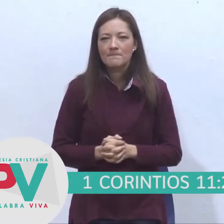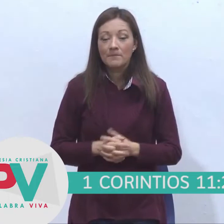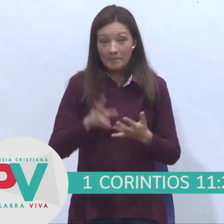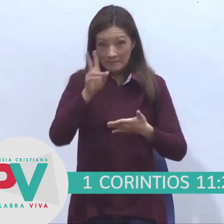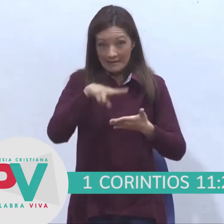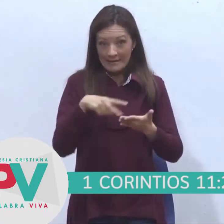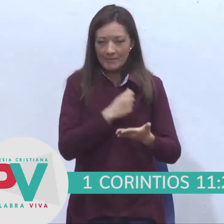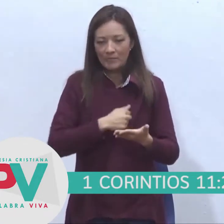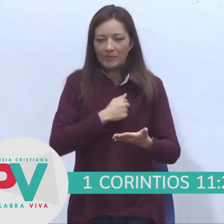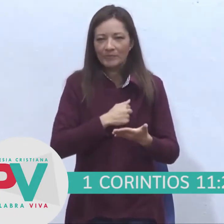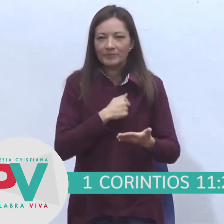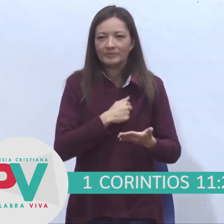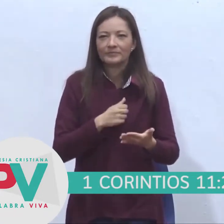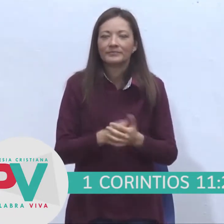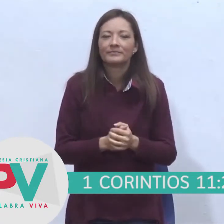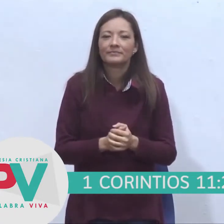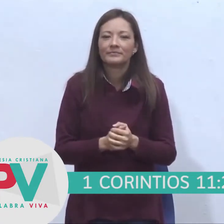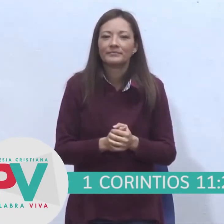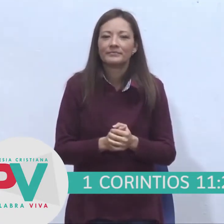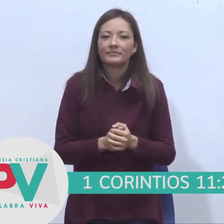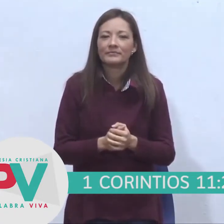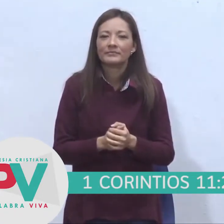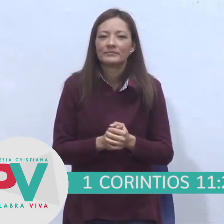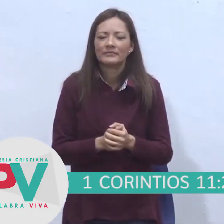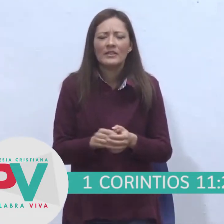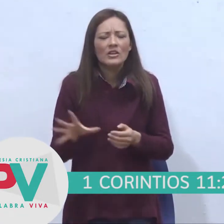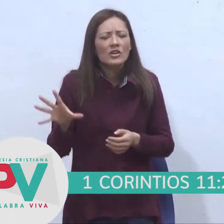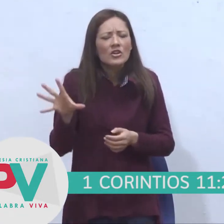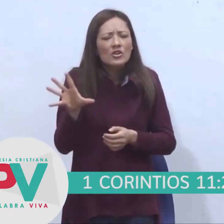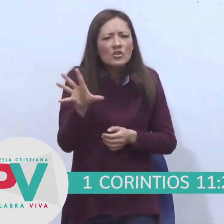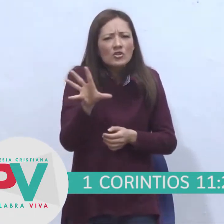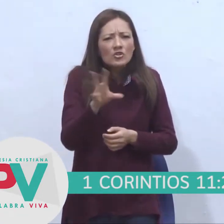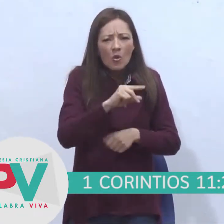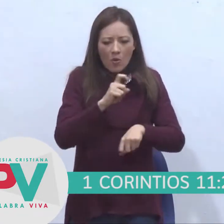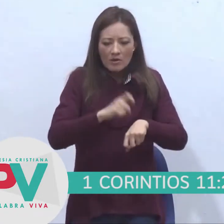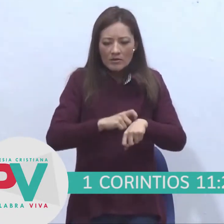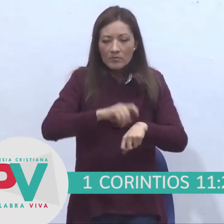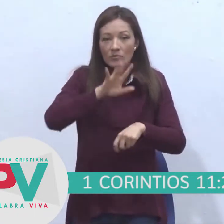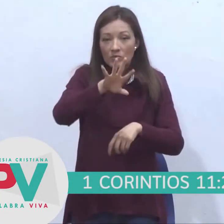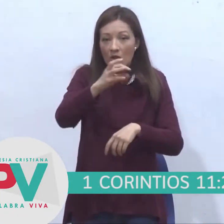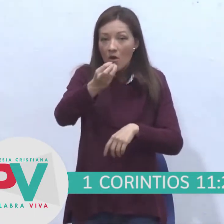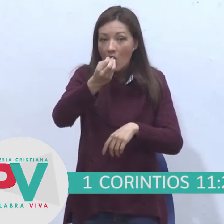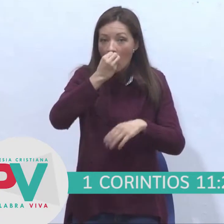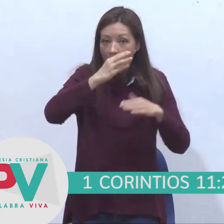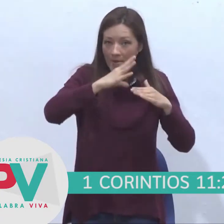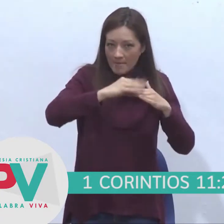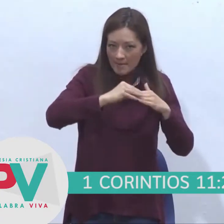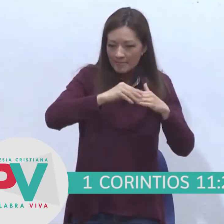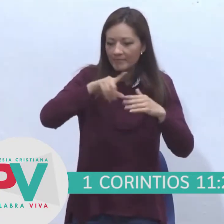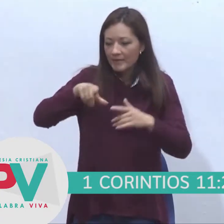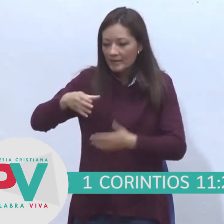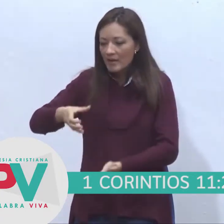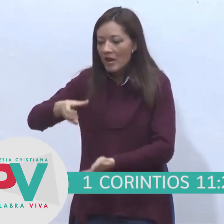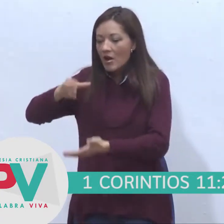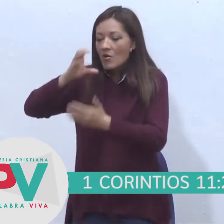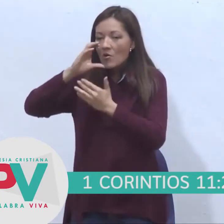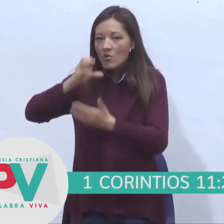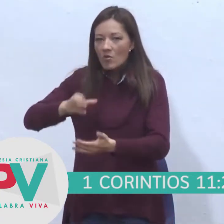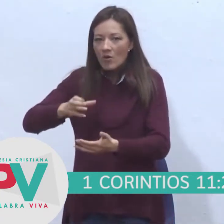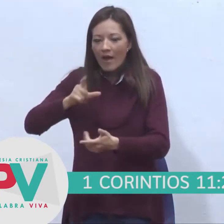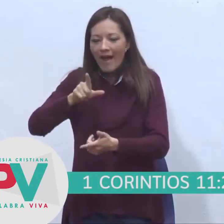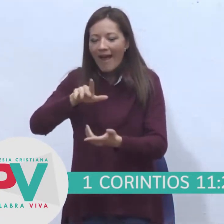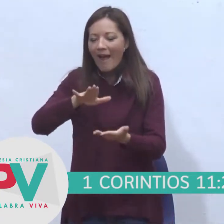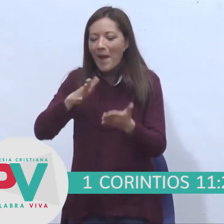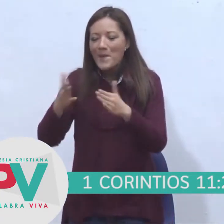Leamos, por favor. Así pues, todas las veces que comieres este pan y bebieres esta copa, la muerte del